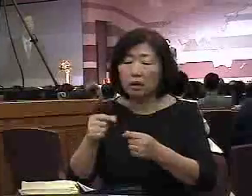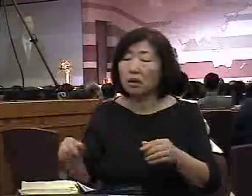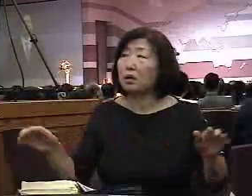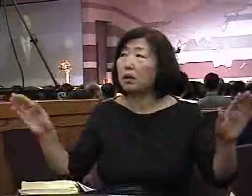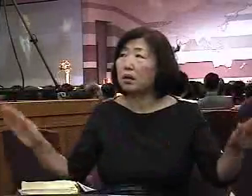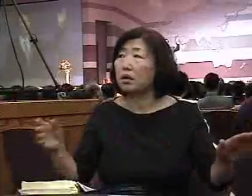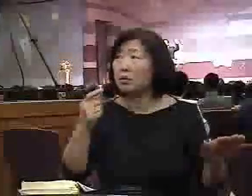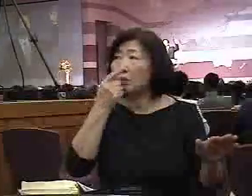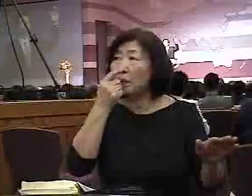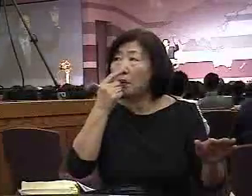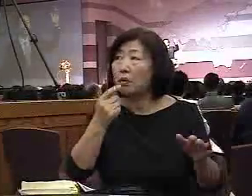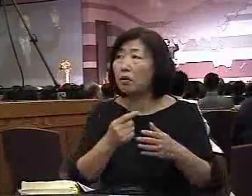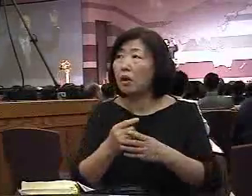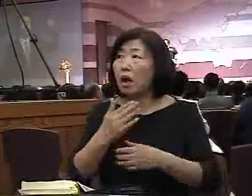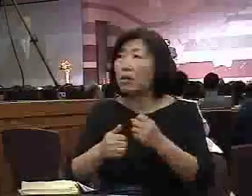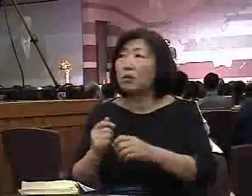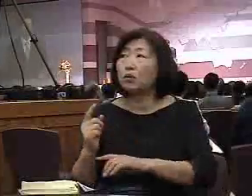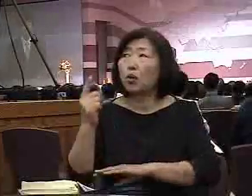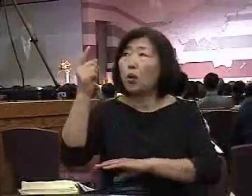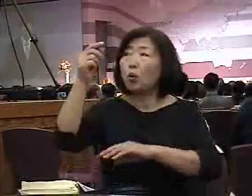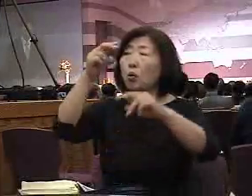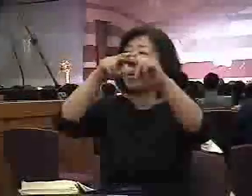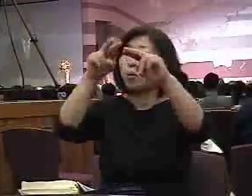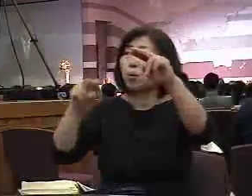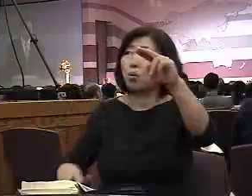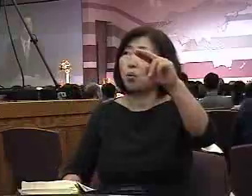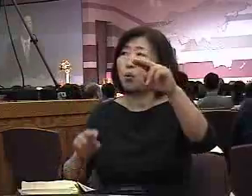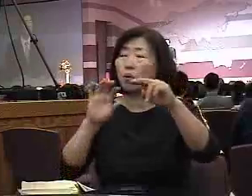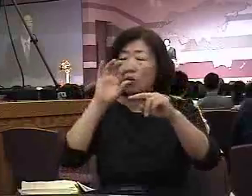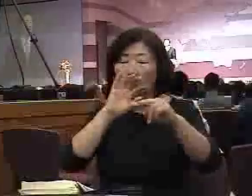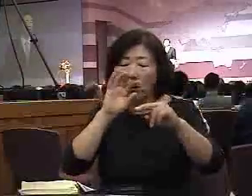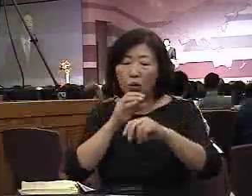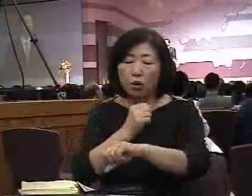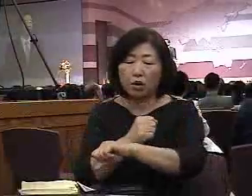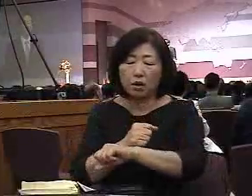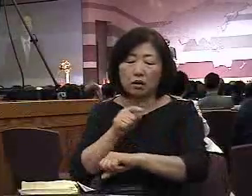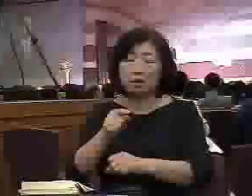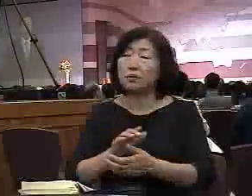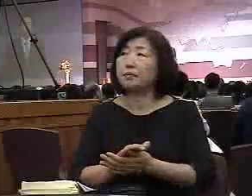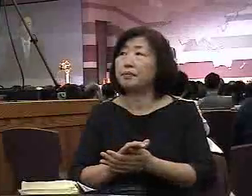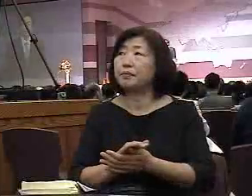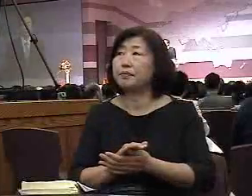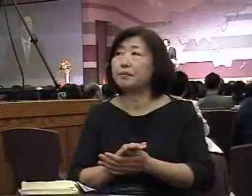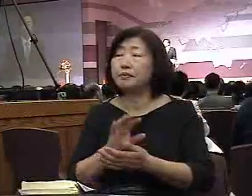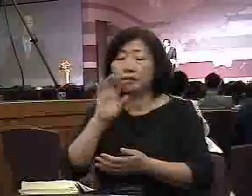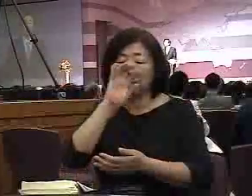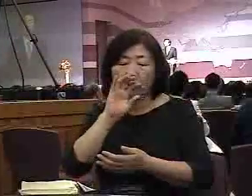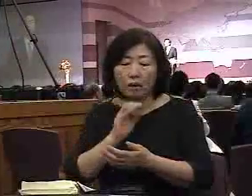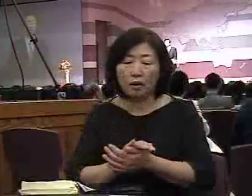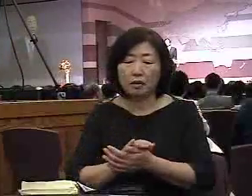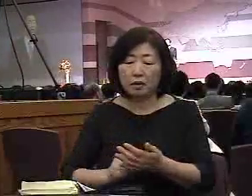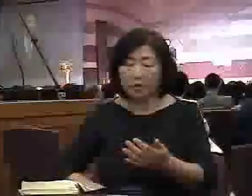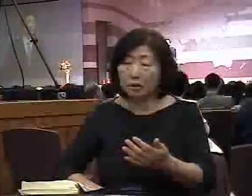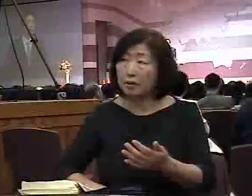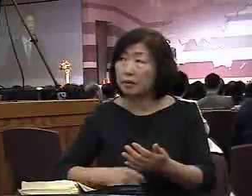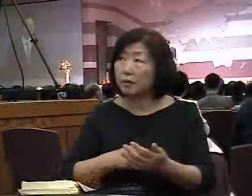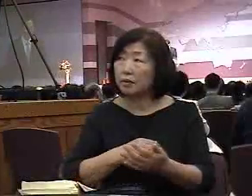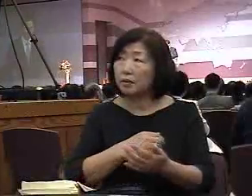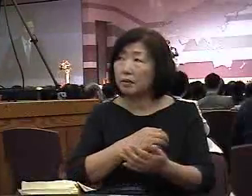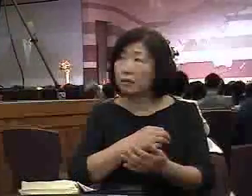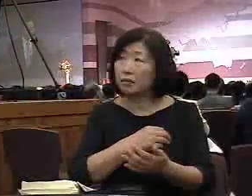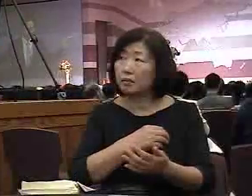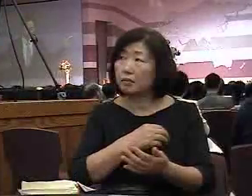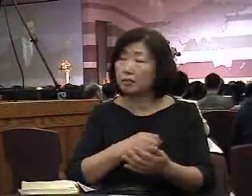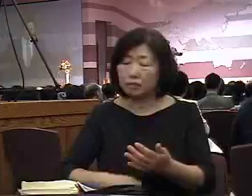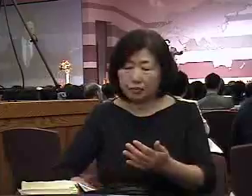되는데 그러기 위해서는 하나님이 높은 데 가서 우리를 떨어뜨리시는 연습을 하신다는 거예요. 연습을 시키실 자격이 하나님께 있다는 겁니다.